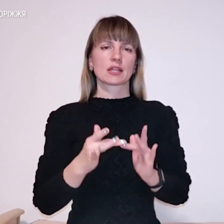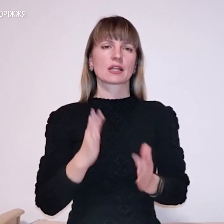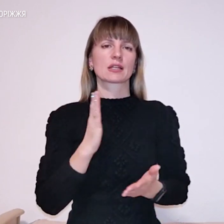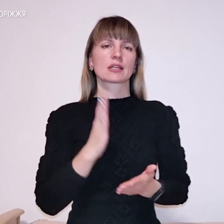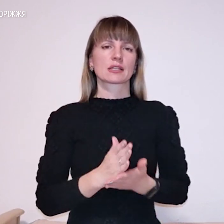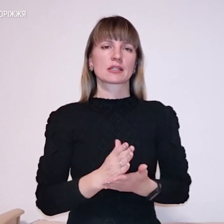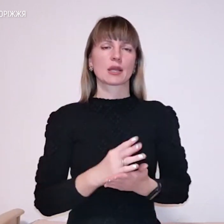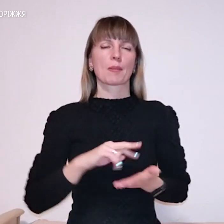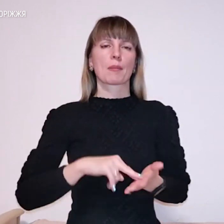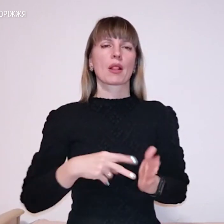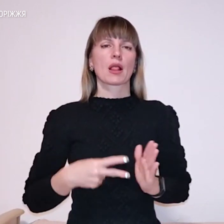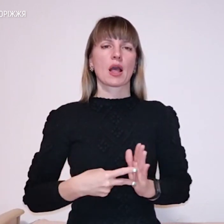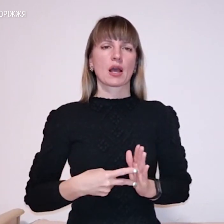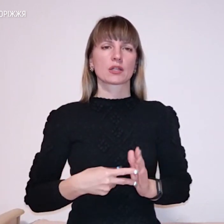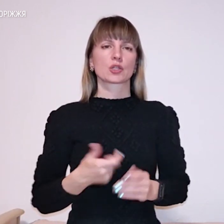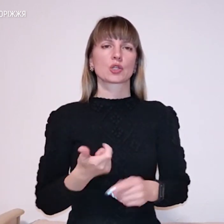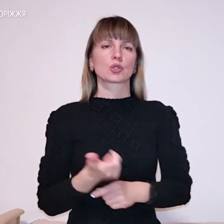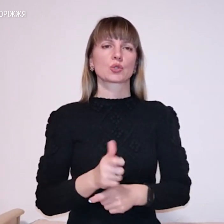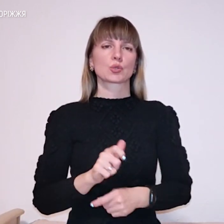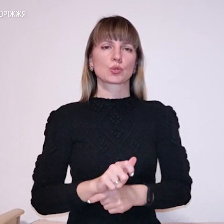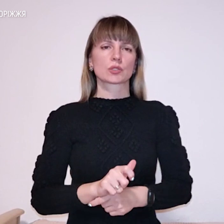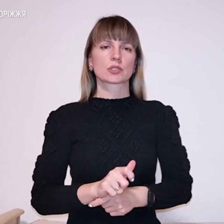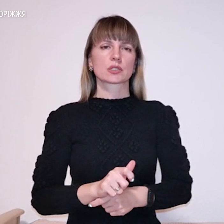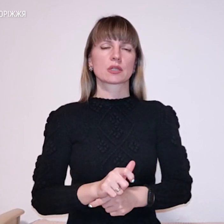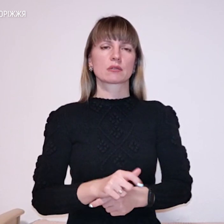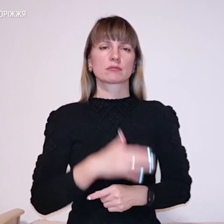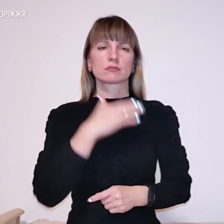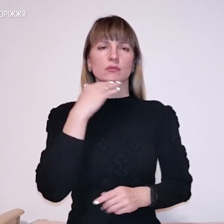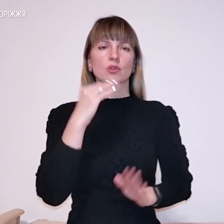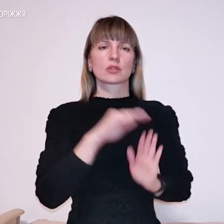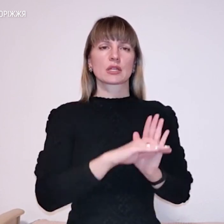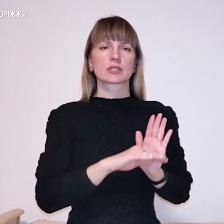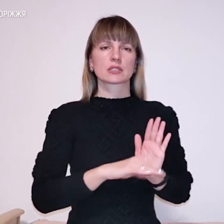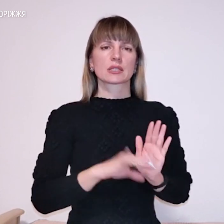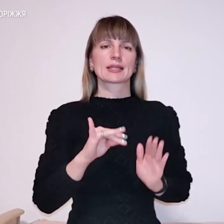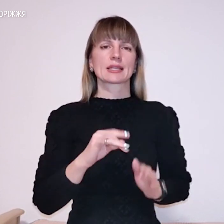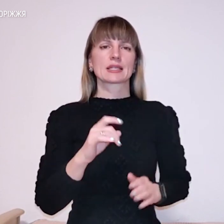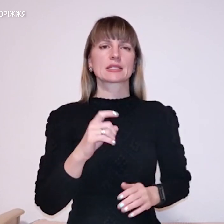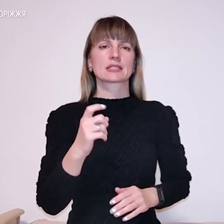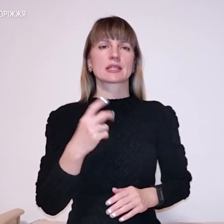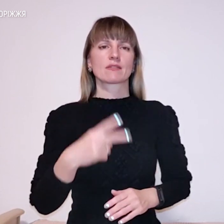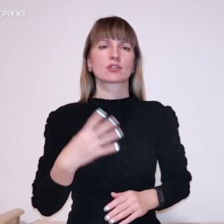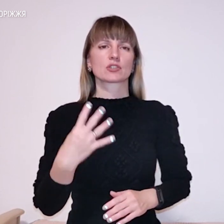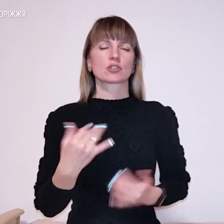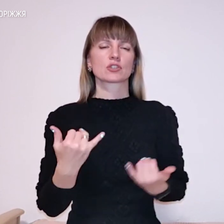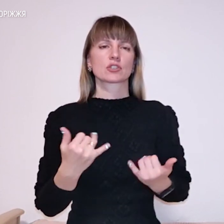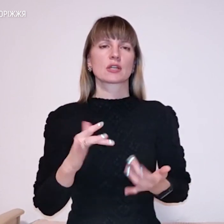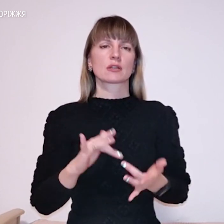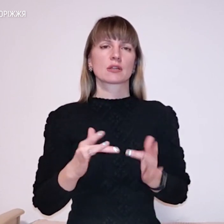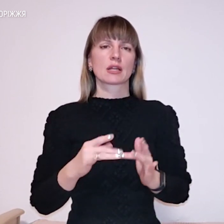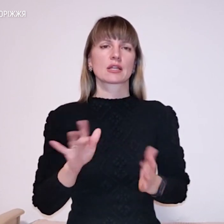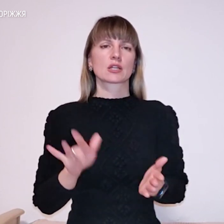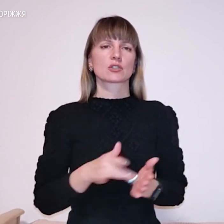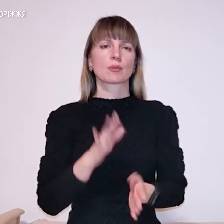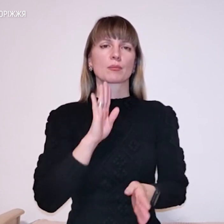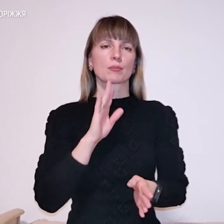опублікований план, досить такий насичений. І 24-го зараз онлайн на сторінці бібліотеці у